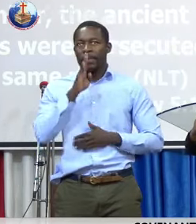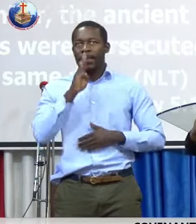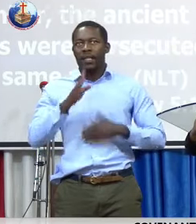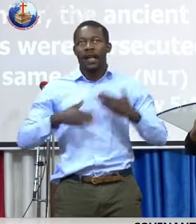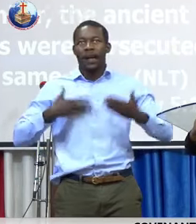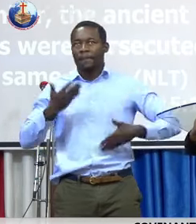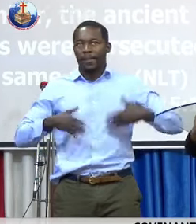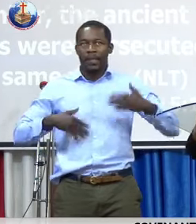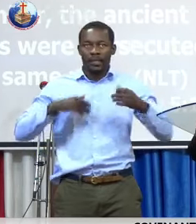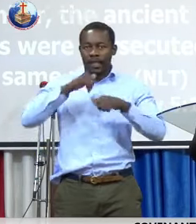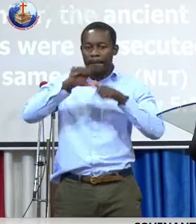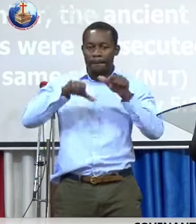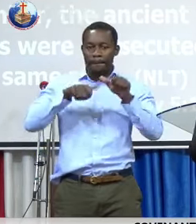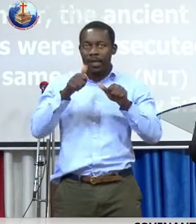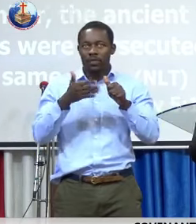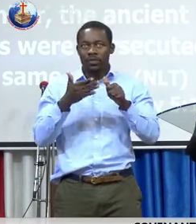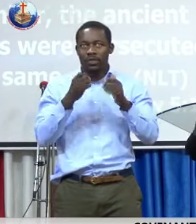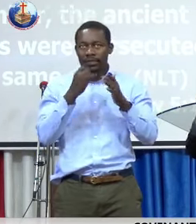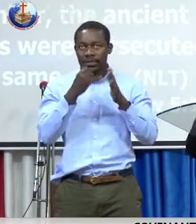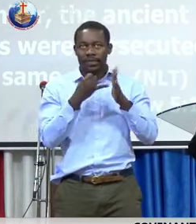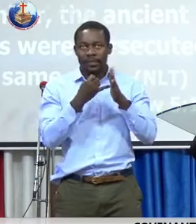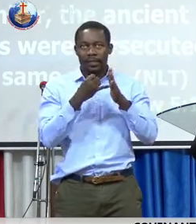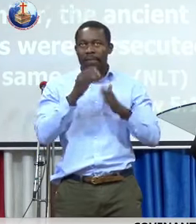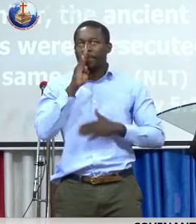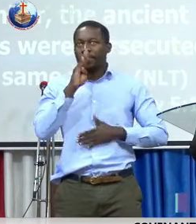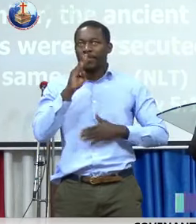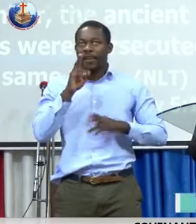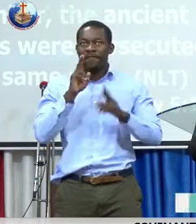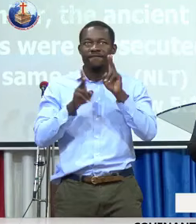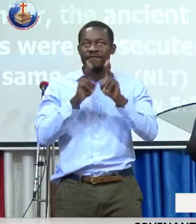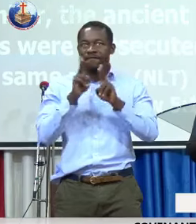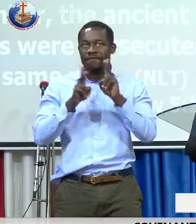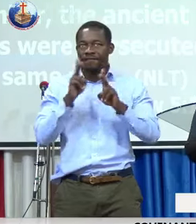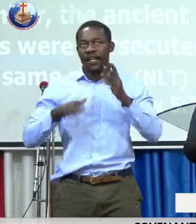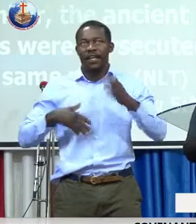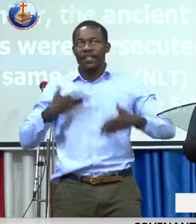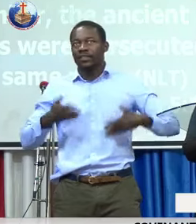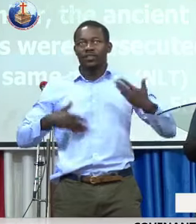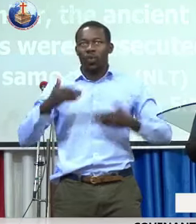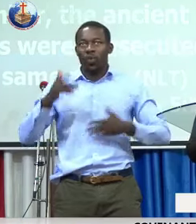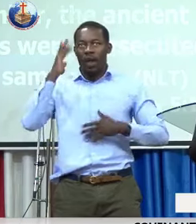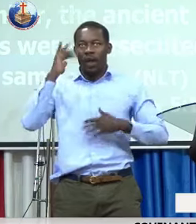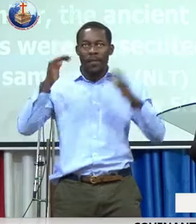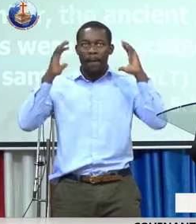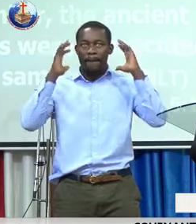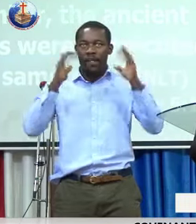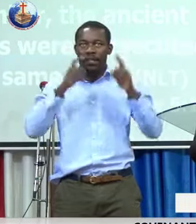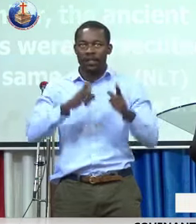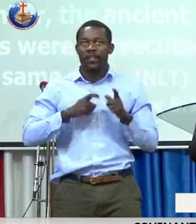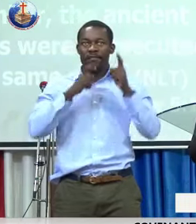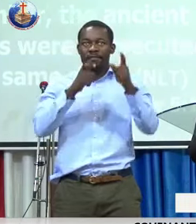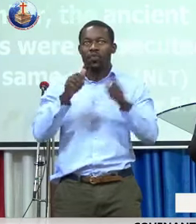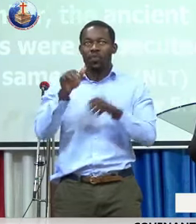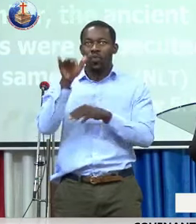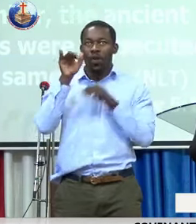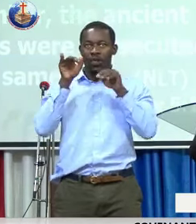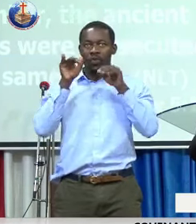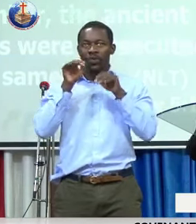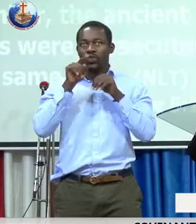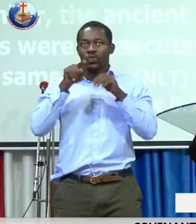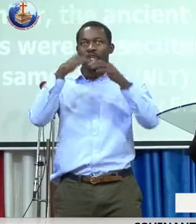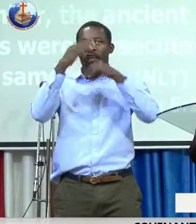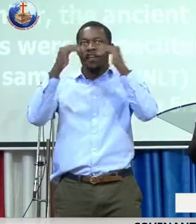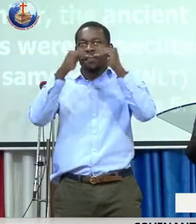it. Be very glad, for a great reward awaits you in heaven. And remember, the ancient prophets